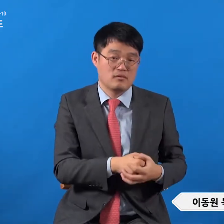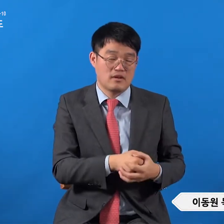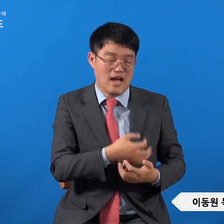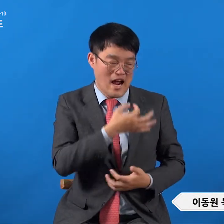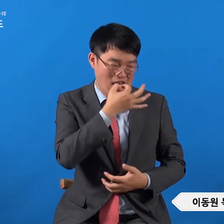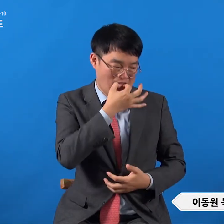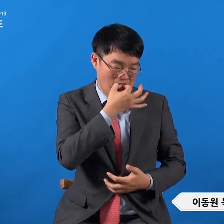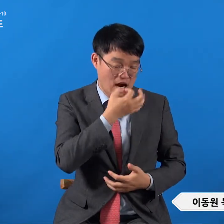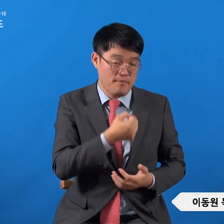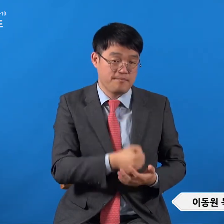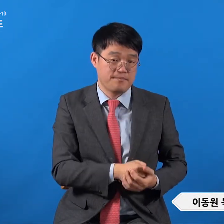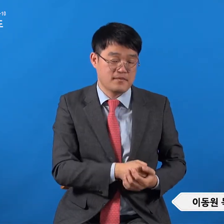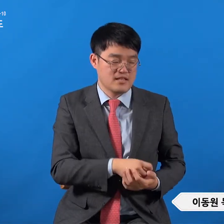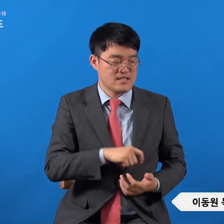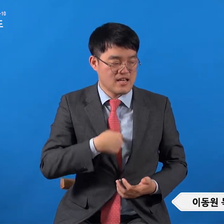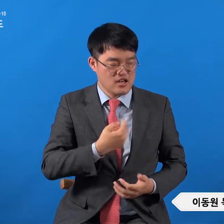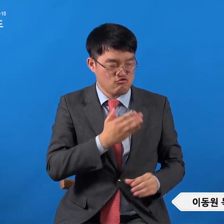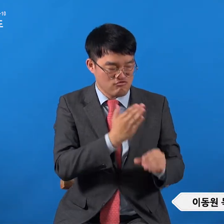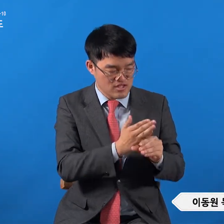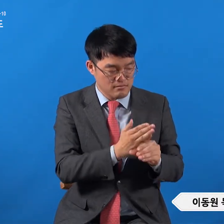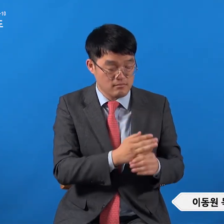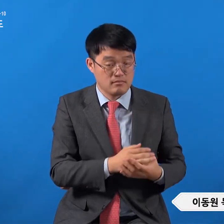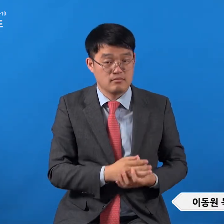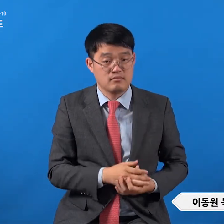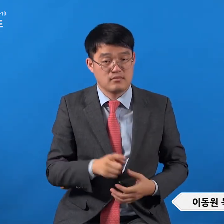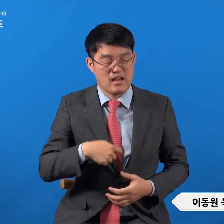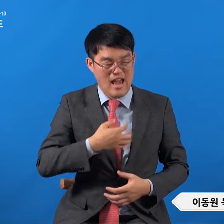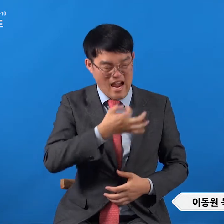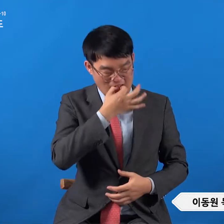돈, 탐욕, 이기심,